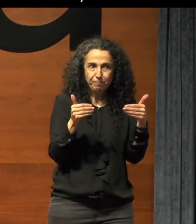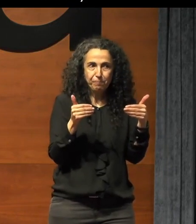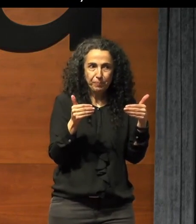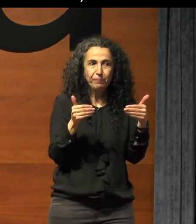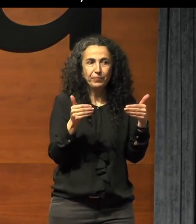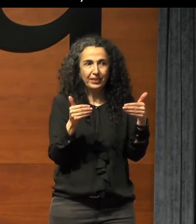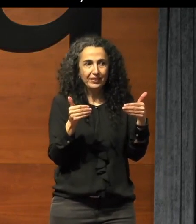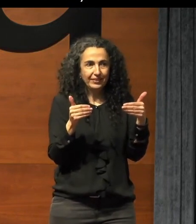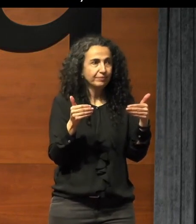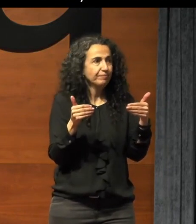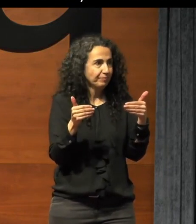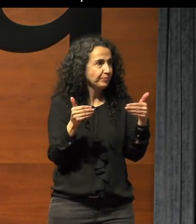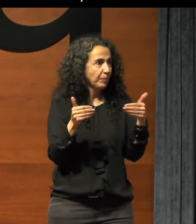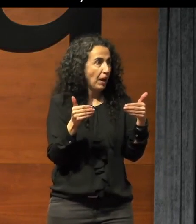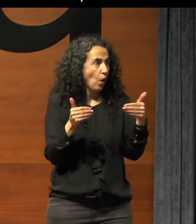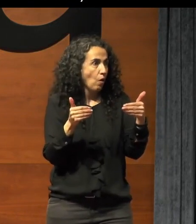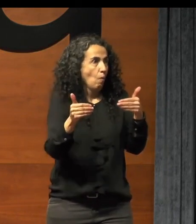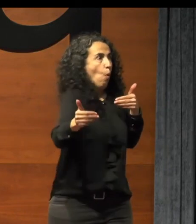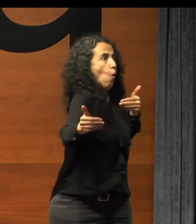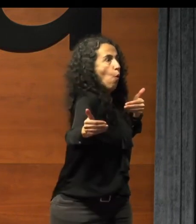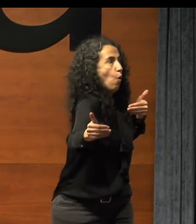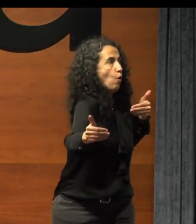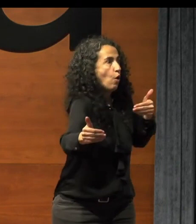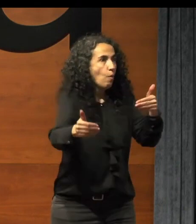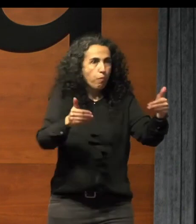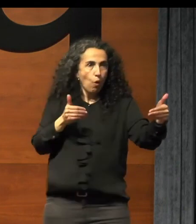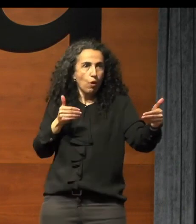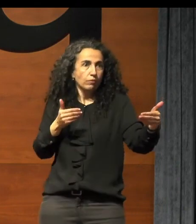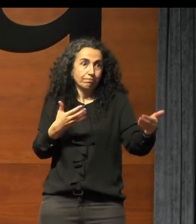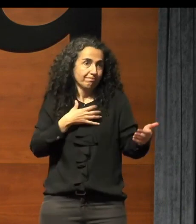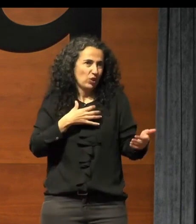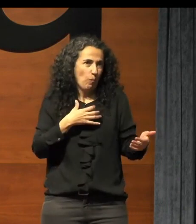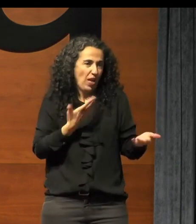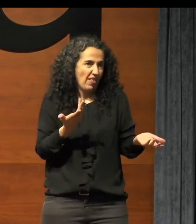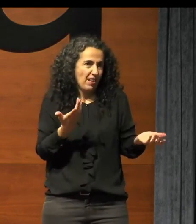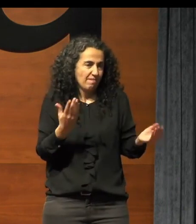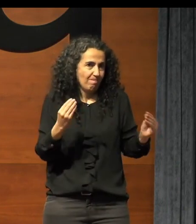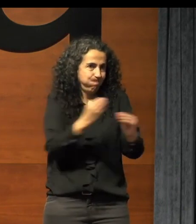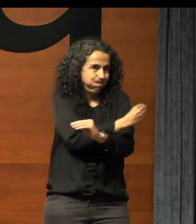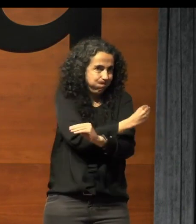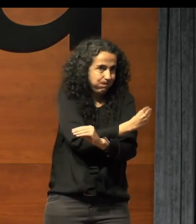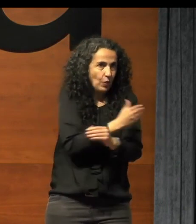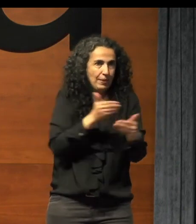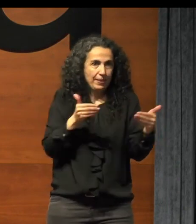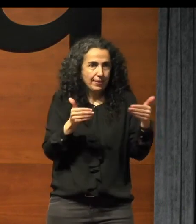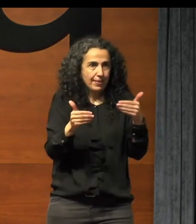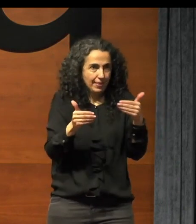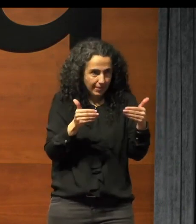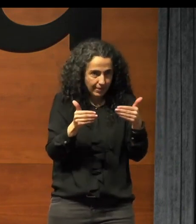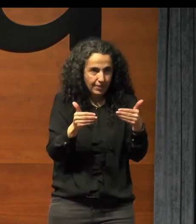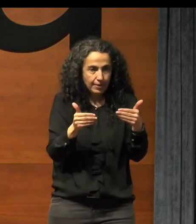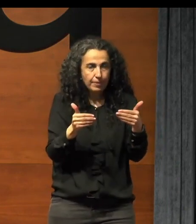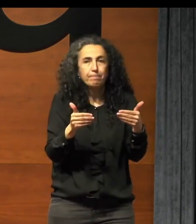signado para ir un poco sincronizado con la música y que no hubiera esa